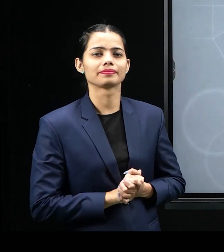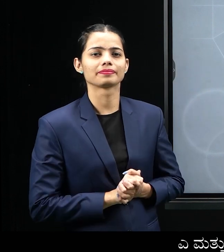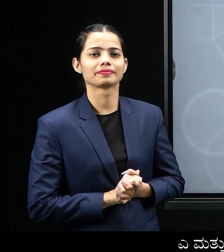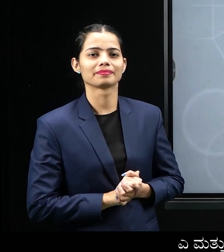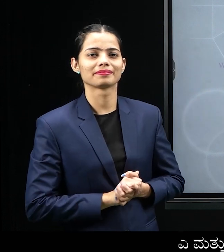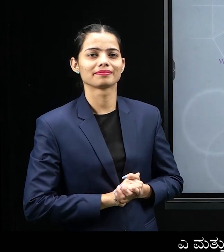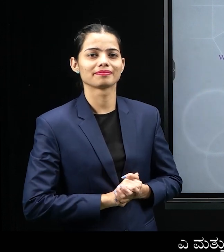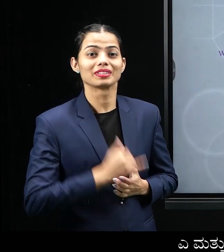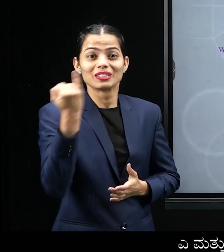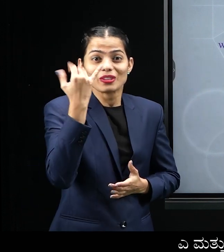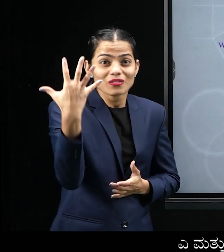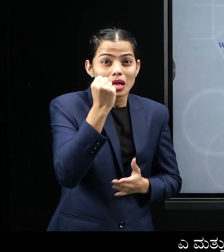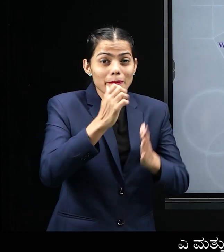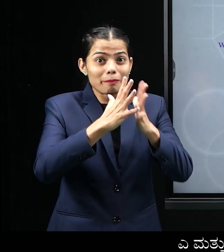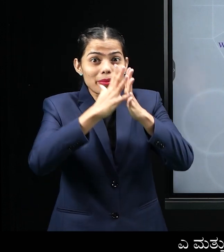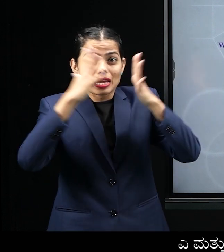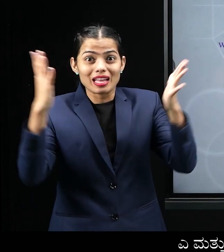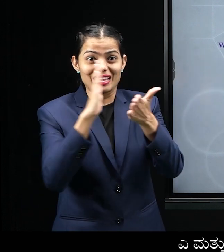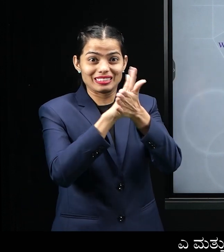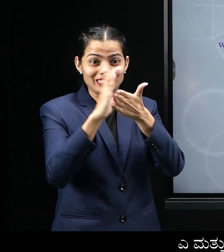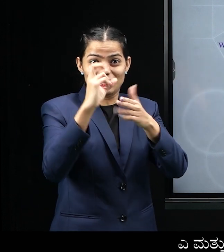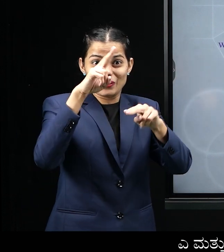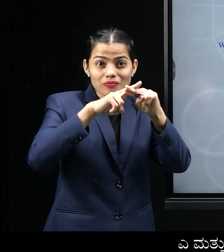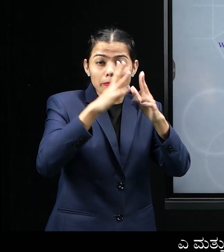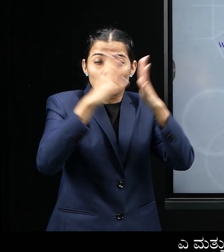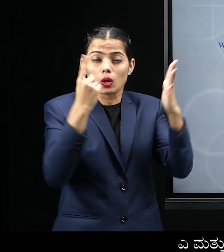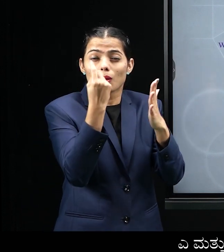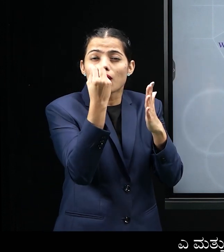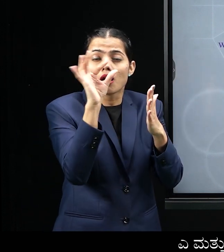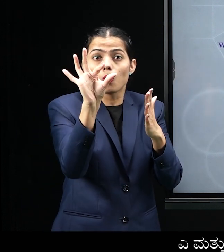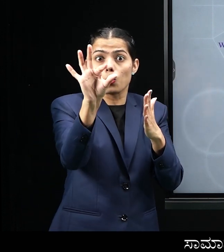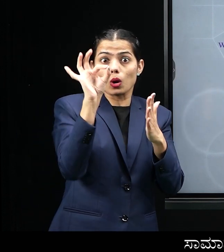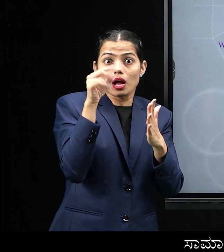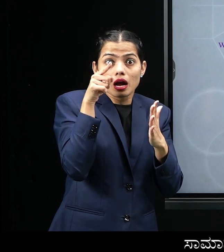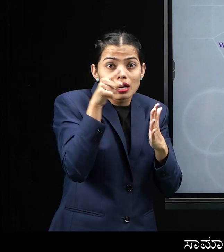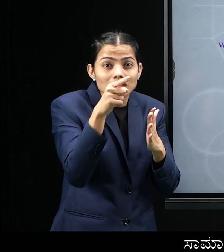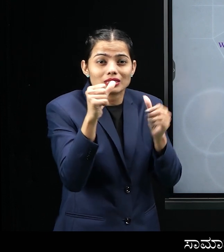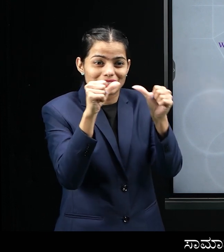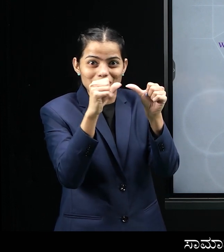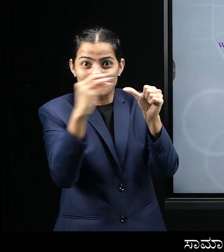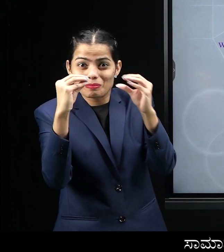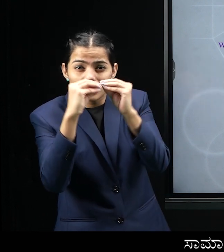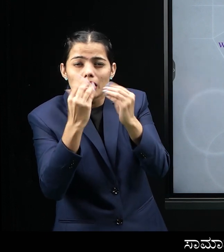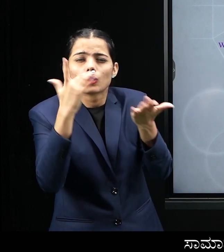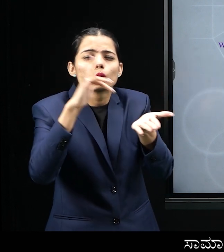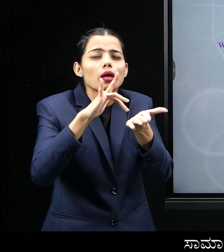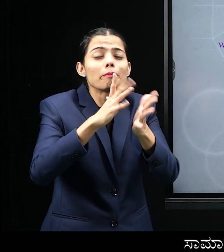ಎ ಮತ್ತು ಬಿ ಎರಡು ಧನಾತ್ಮಕ ಪೂರ್ಣಾಂಕಗಳ ಅತ್ಯುನ್ನತ ಸಾಮಾನ್ಯ ಅಂಶವನ್ನು ಕಂಡುಹಿಡಿಯಲು ಅಲ್ಲಿ